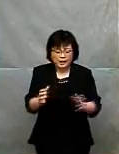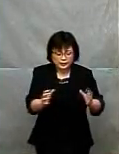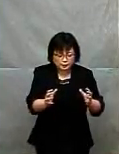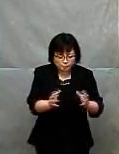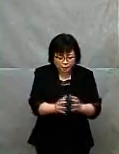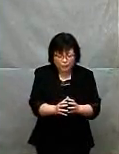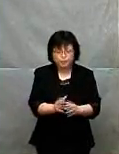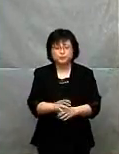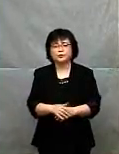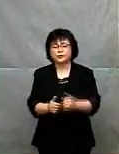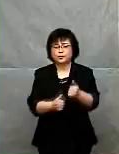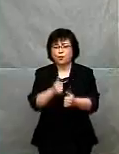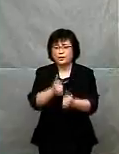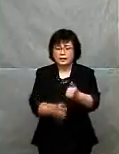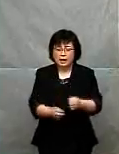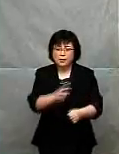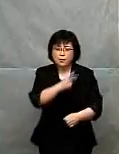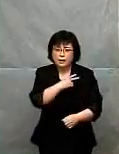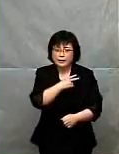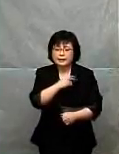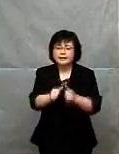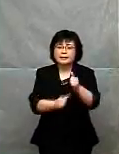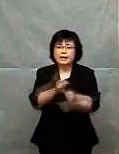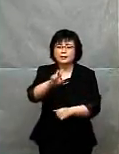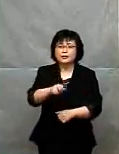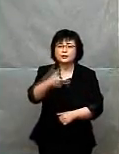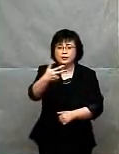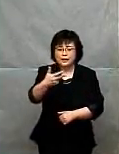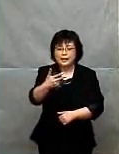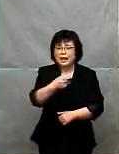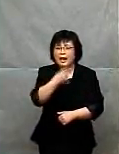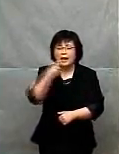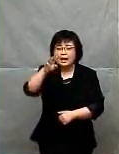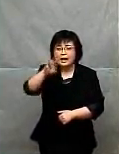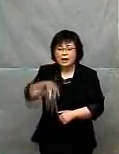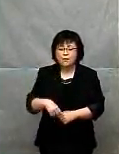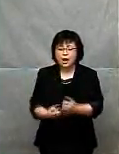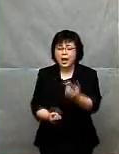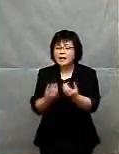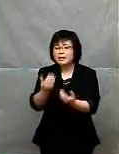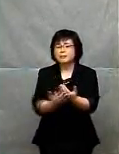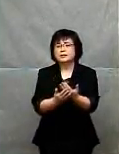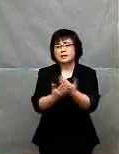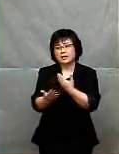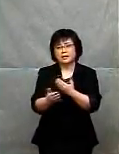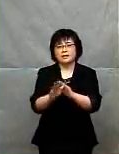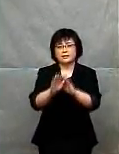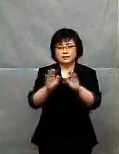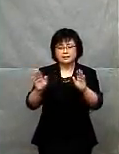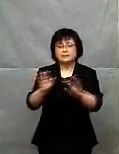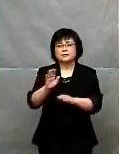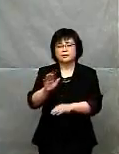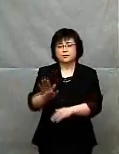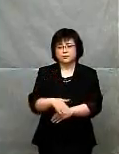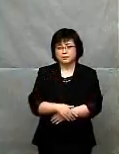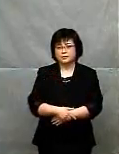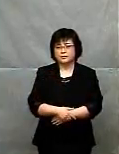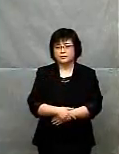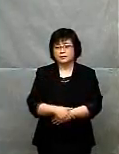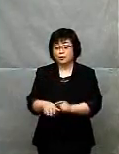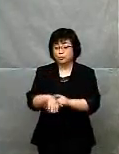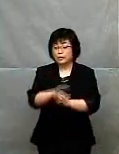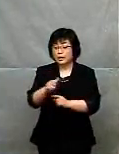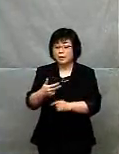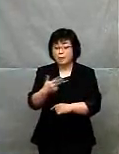競技会も兼ねて第27回赤川花火大会が開催されます。さらに村山市